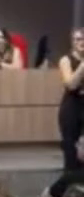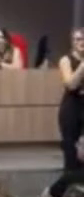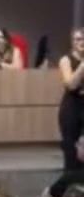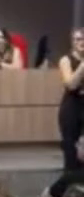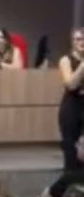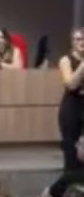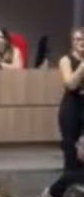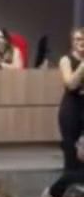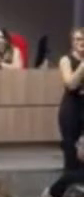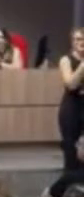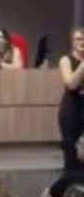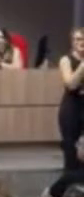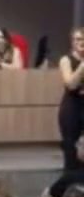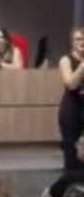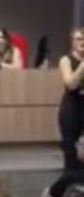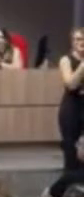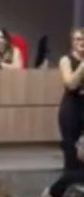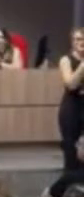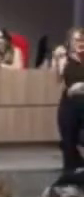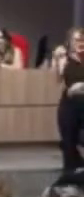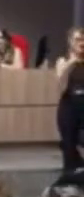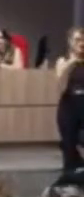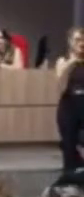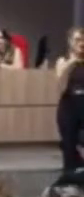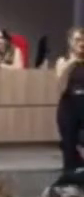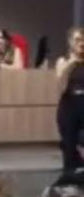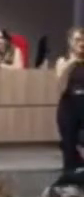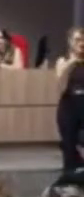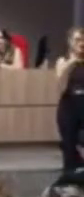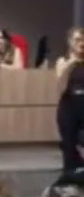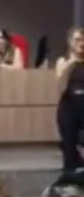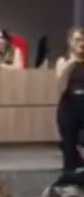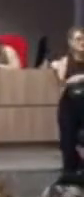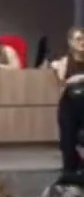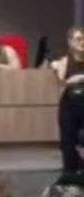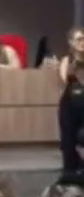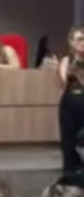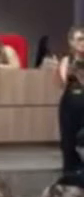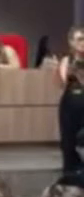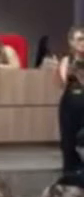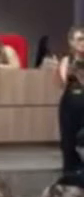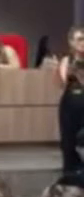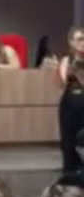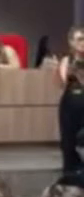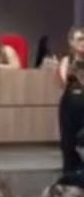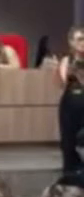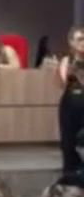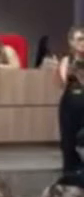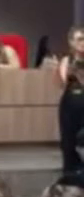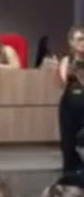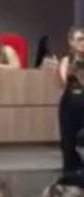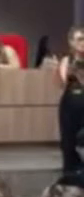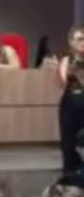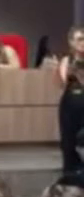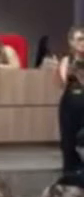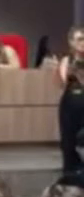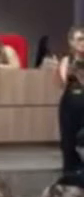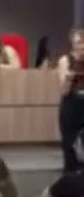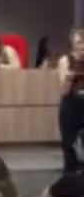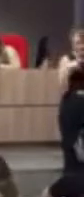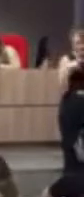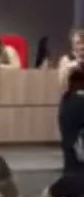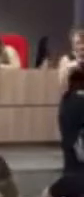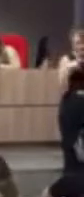Era atribuído a elas a compra desses materiais, objeto de providência específica da